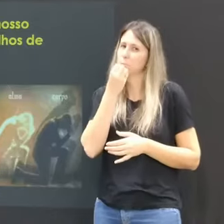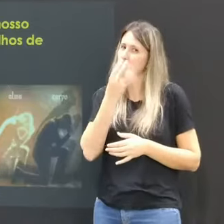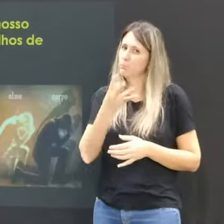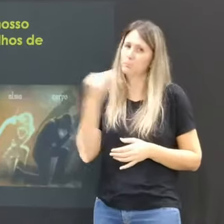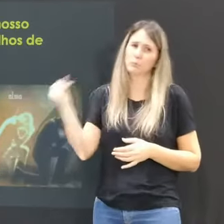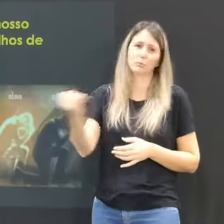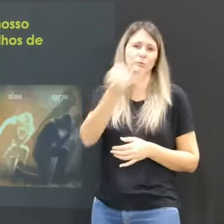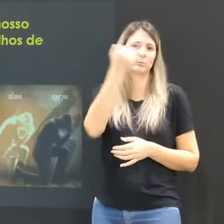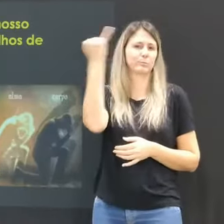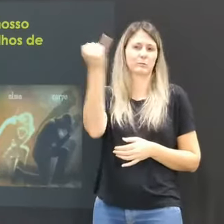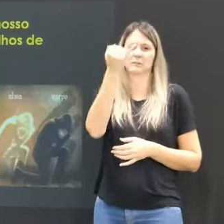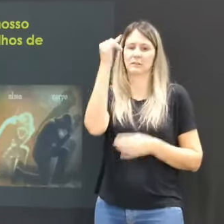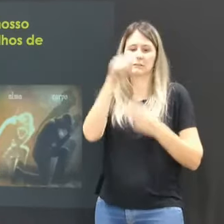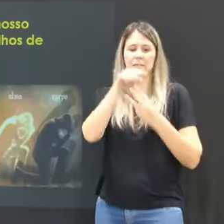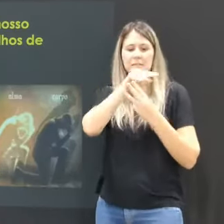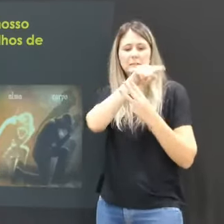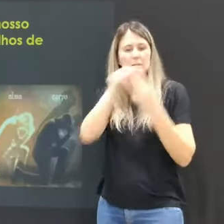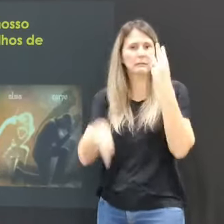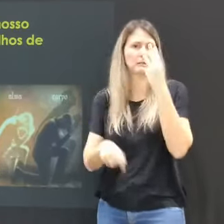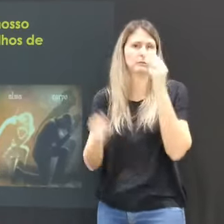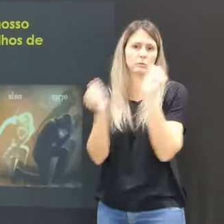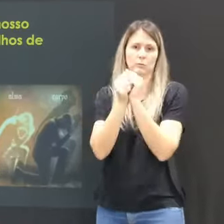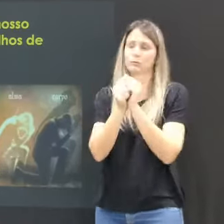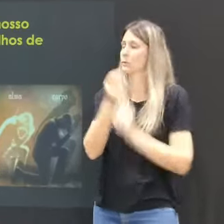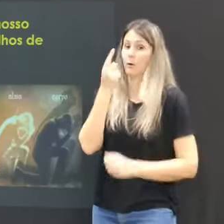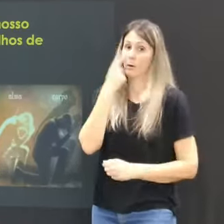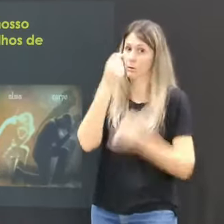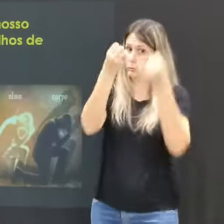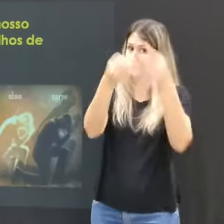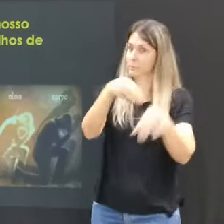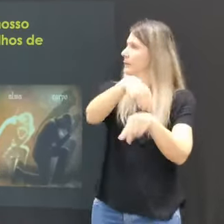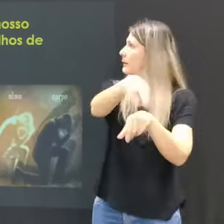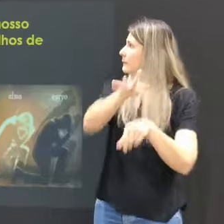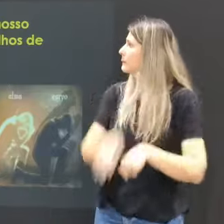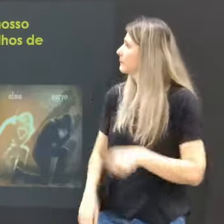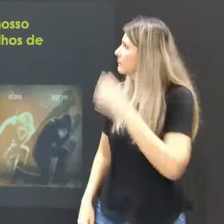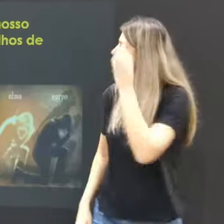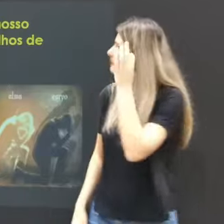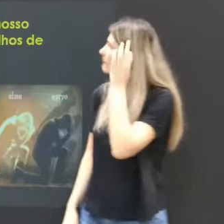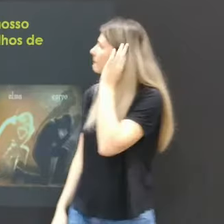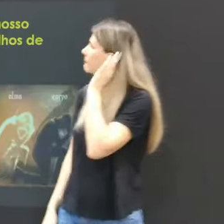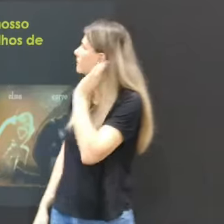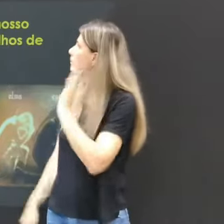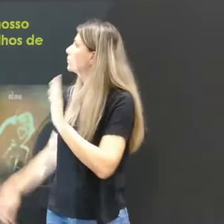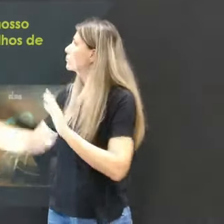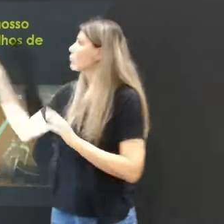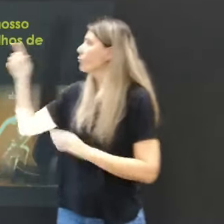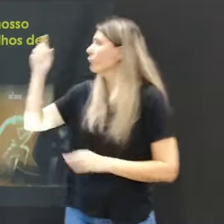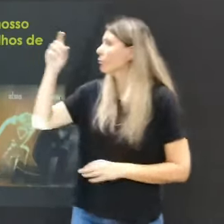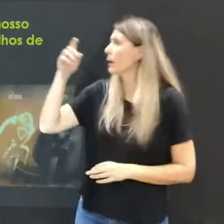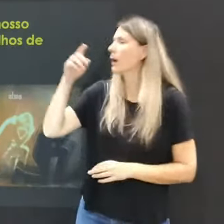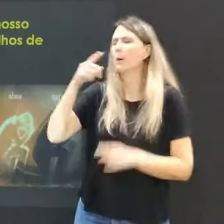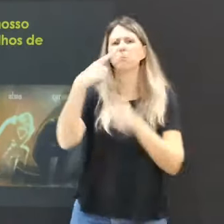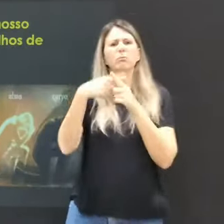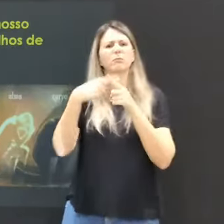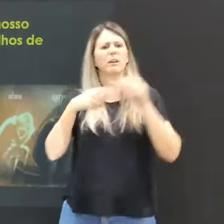Isso é muito importante, é muito legal conhecer. Agora eu vou explicar para vocês, ó. O Espírito Santo se